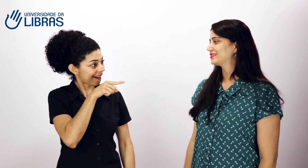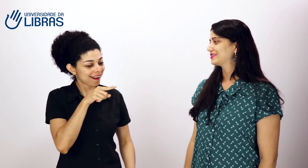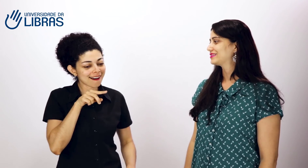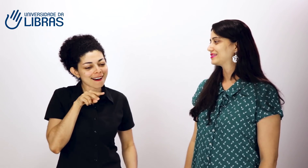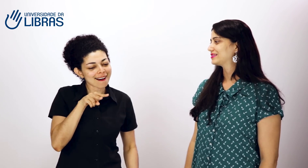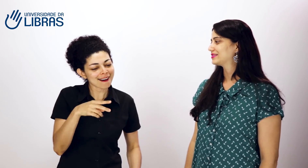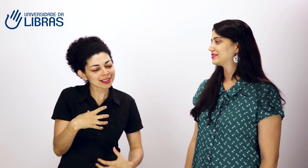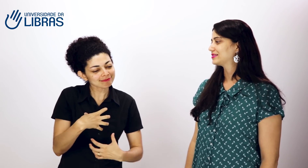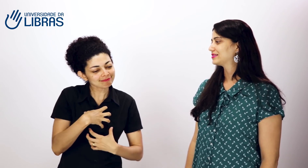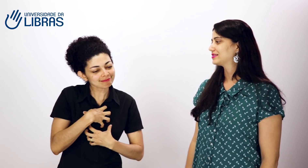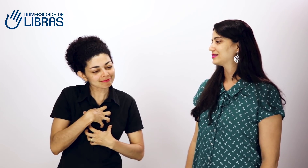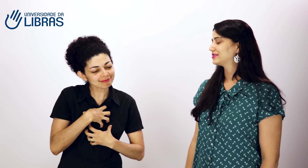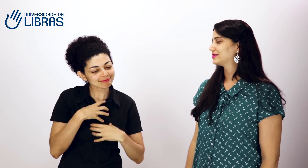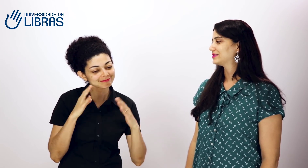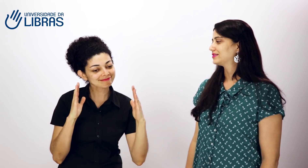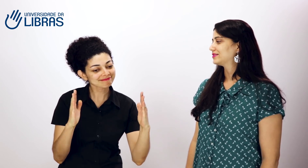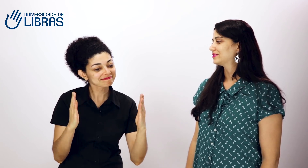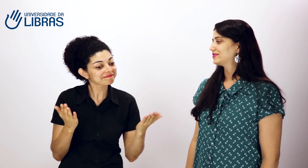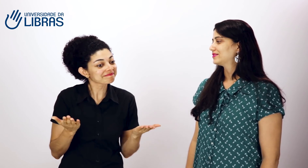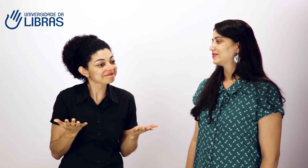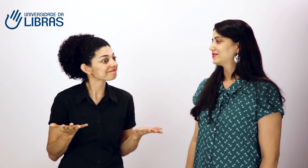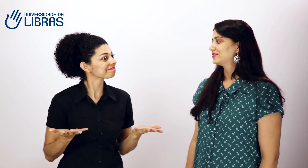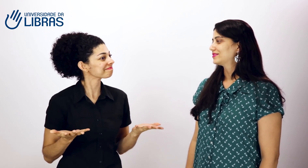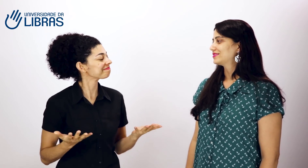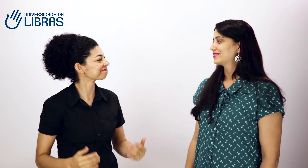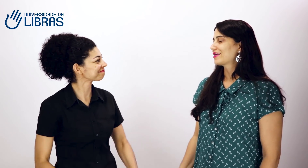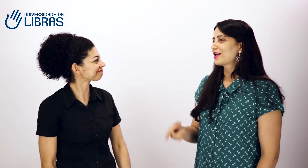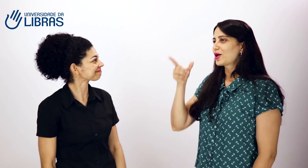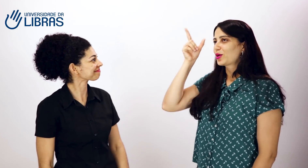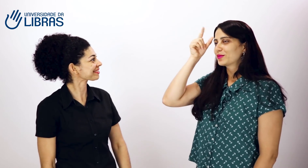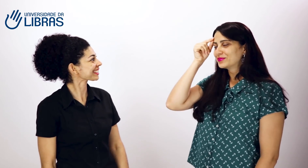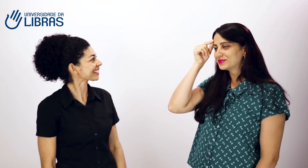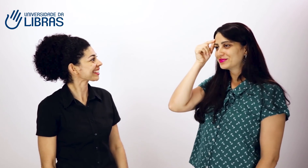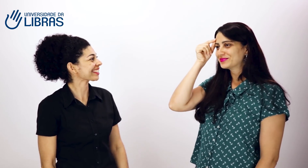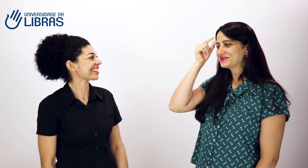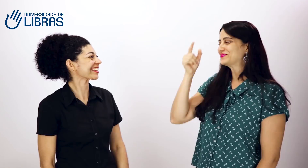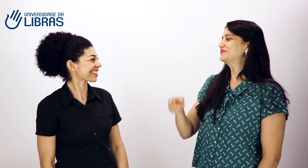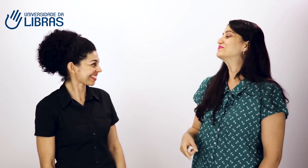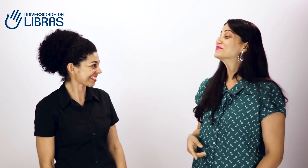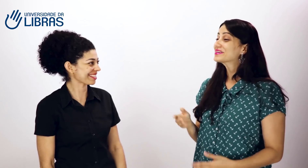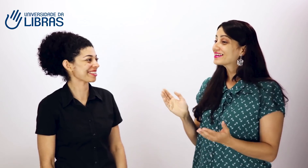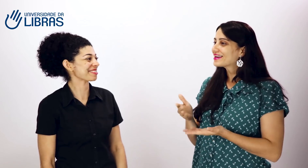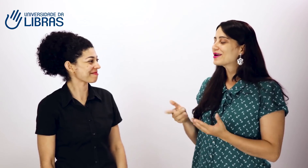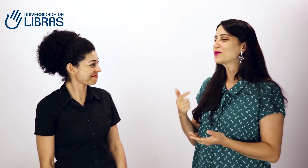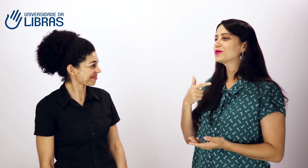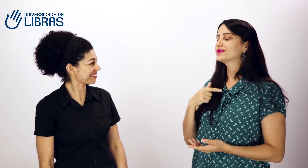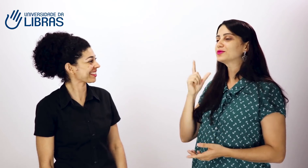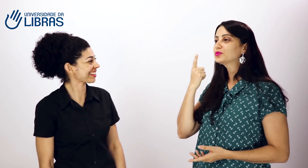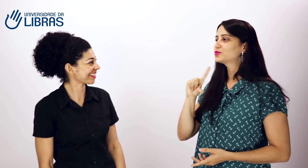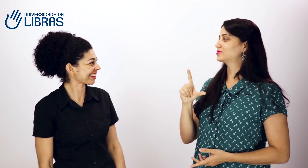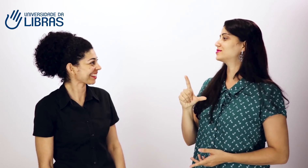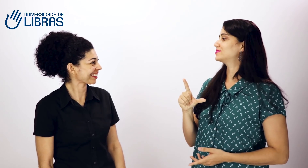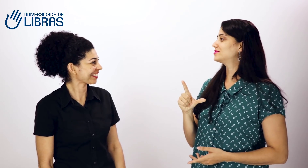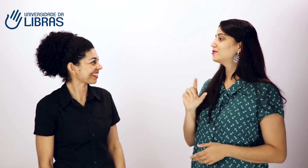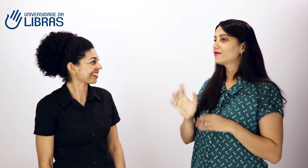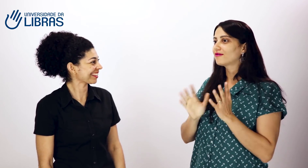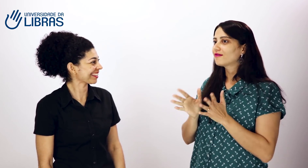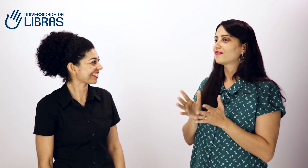6ª semana, e como que você se sente agora? Eu me sinto aliviada. Eu sinto que agora eu